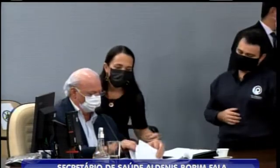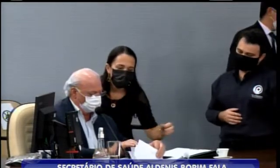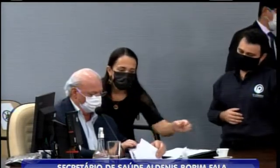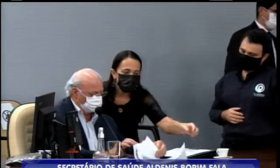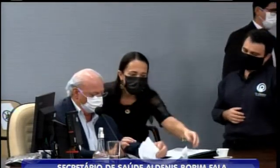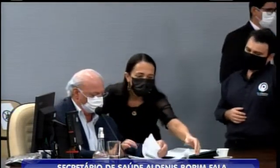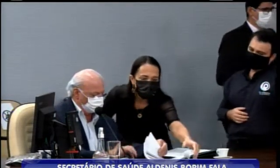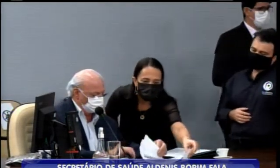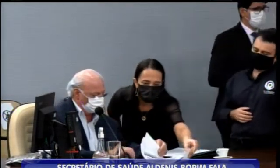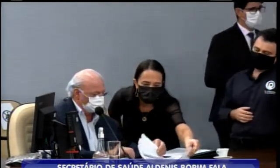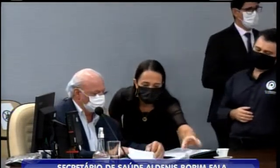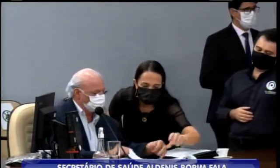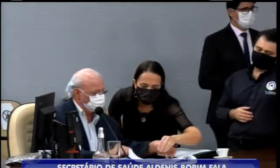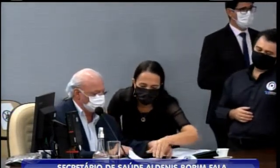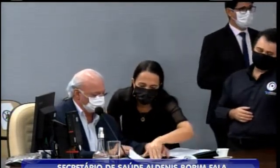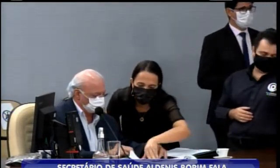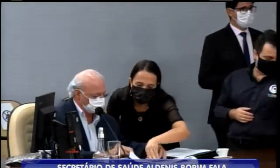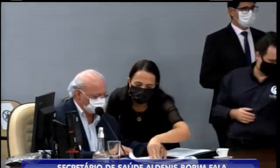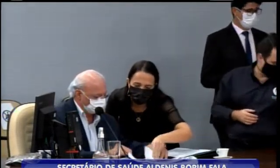Oh, meu Deus.